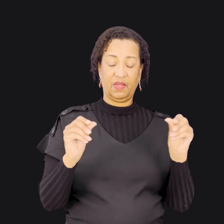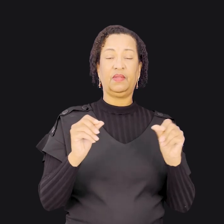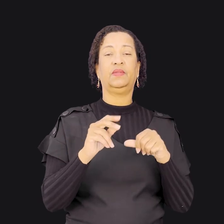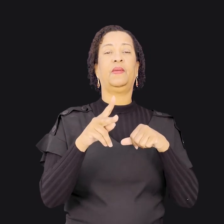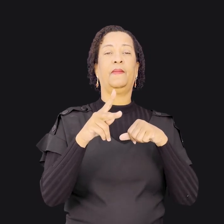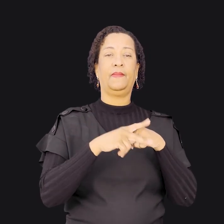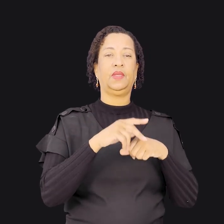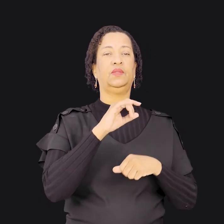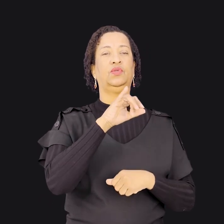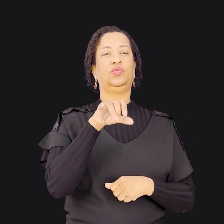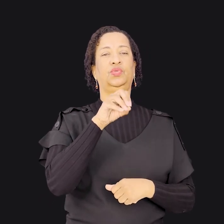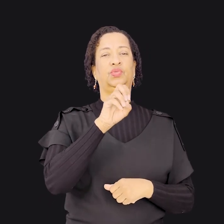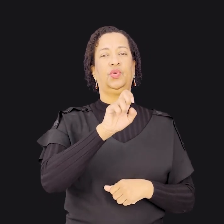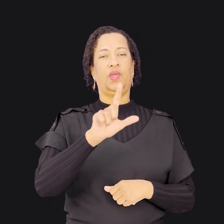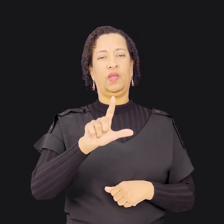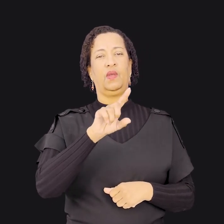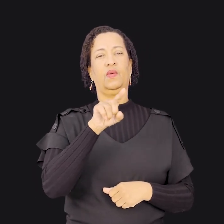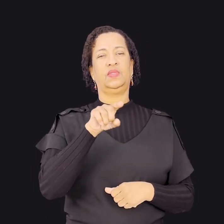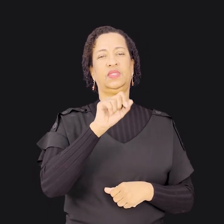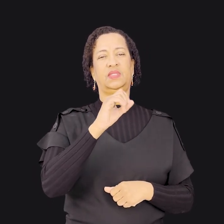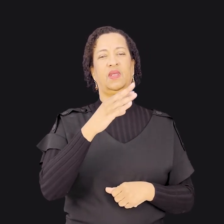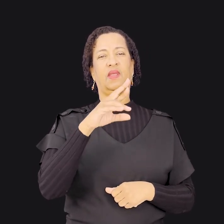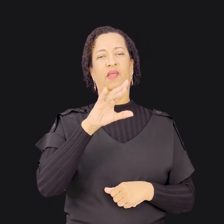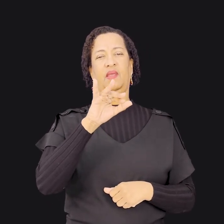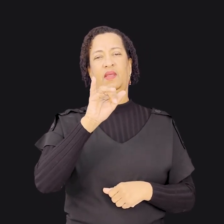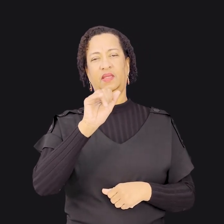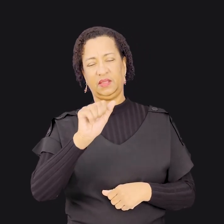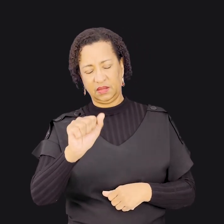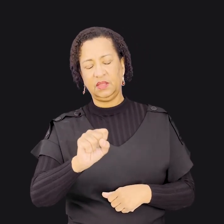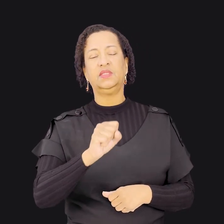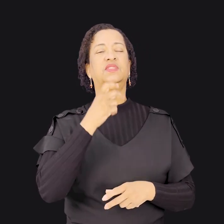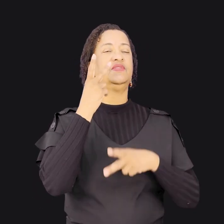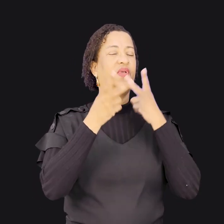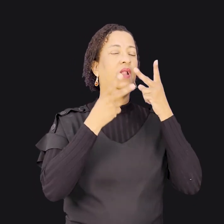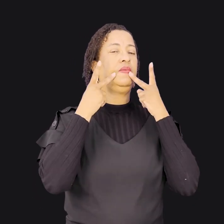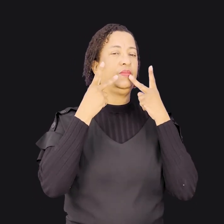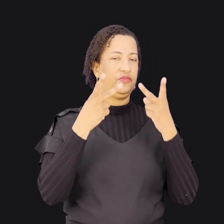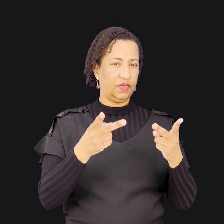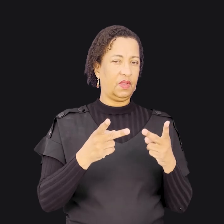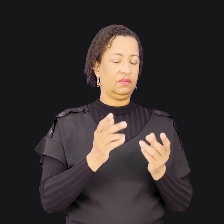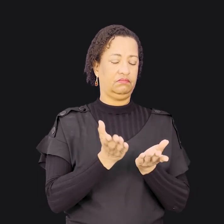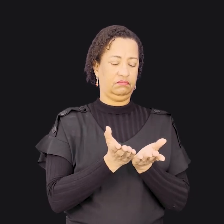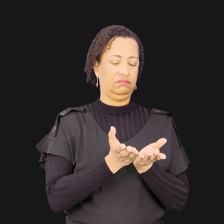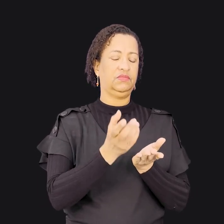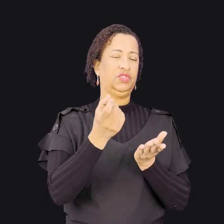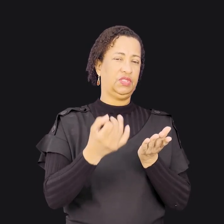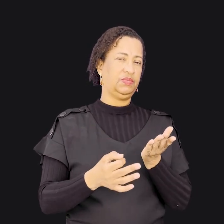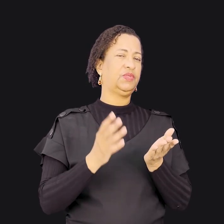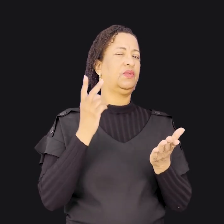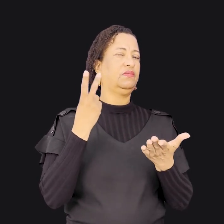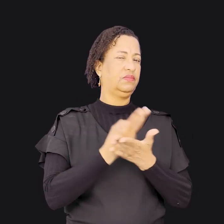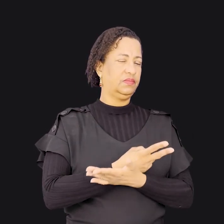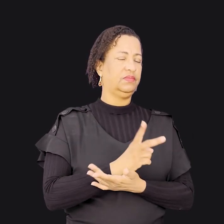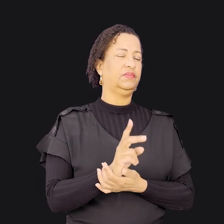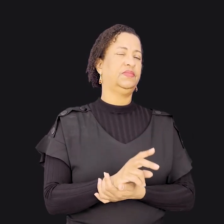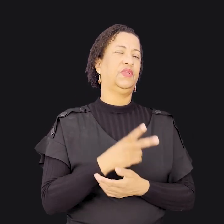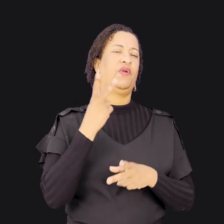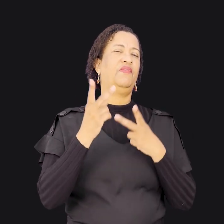Joel e Zacarias profetizaram. As Escrituras sempre falaram que isso aconteceria. Não diga que Deus não pode